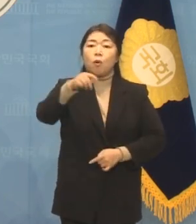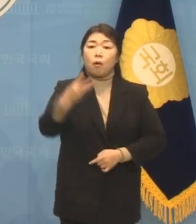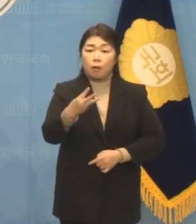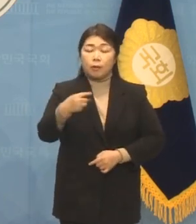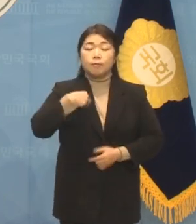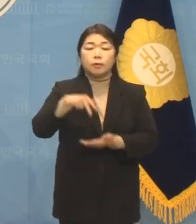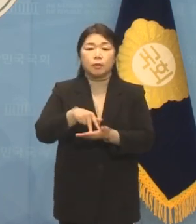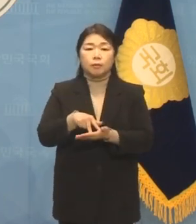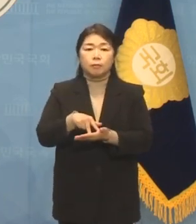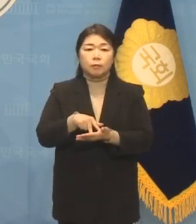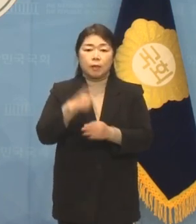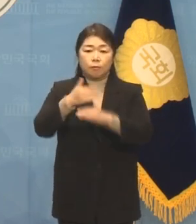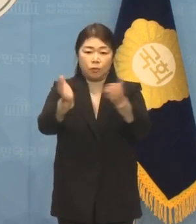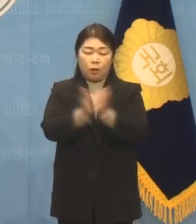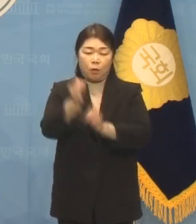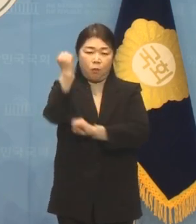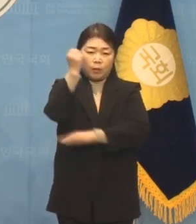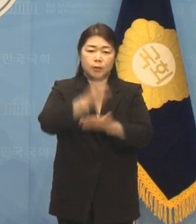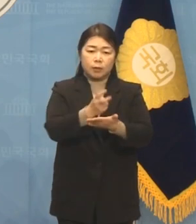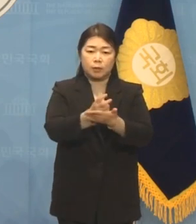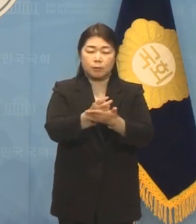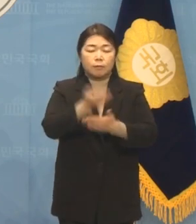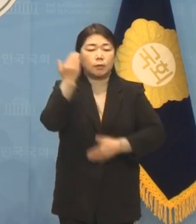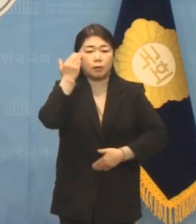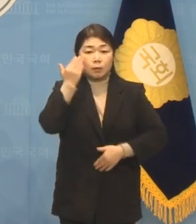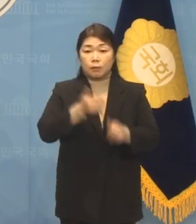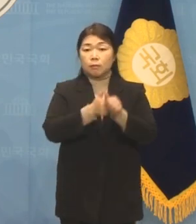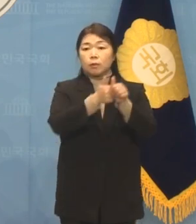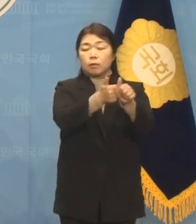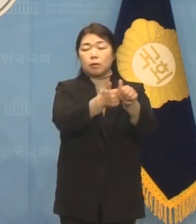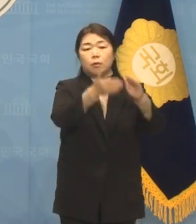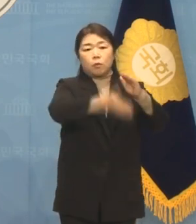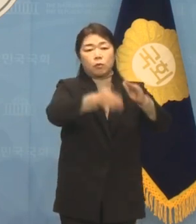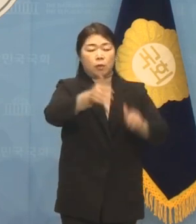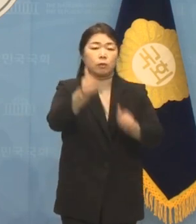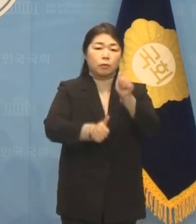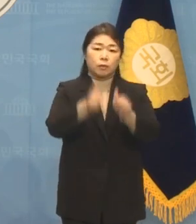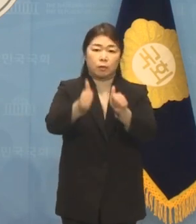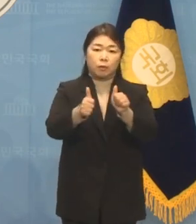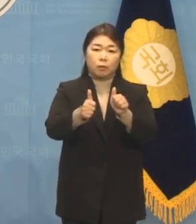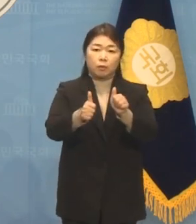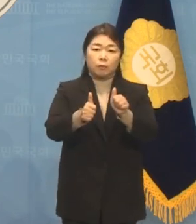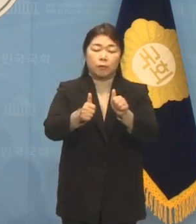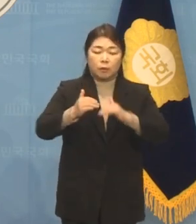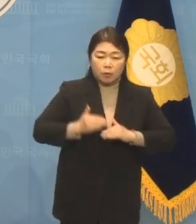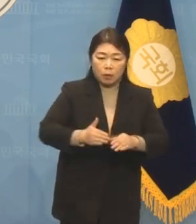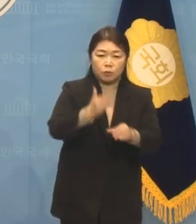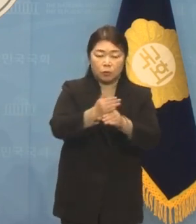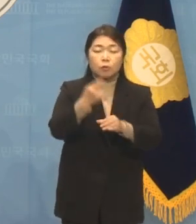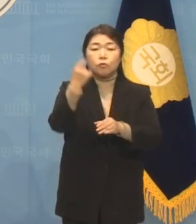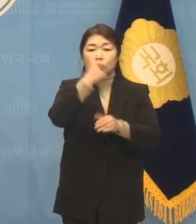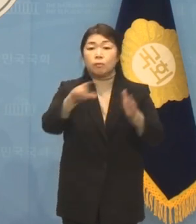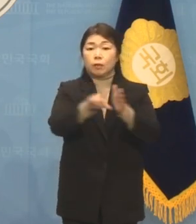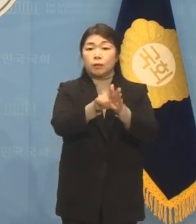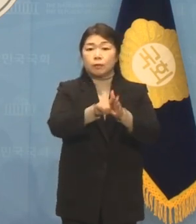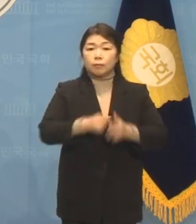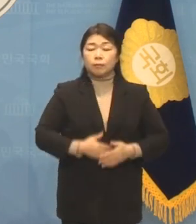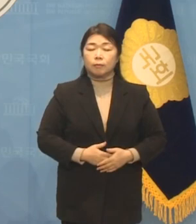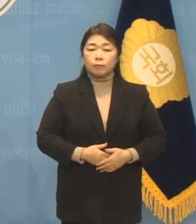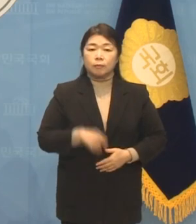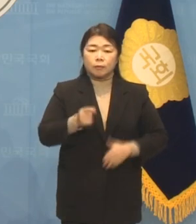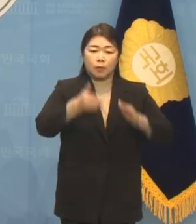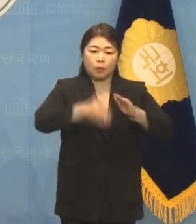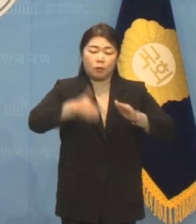더불어민주당이 원칙과 상식에 의거해 공정한 경선을 진행하고 있다고 믿습니다. 이 과정을